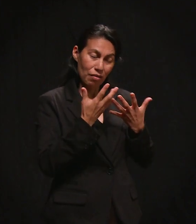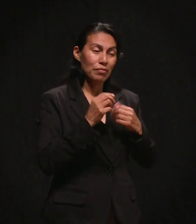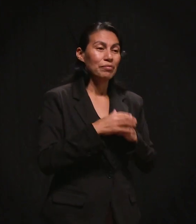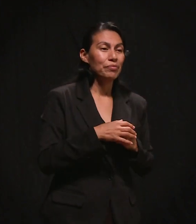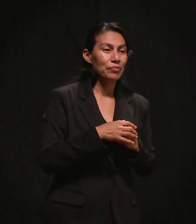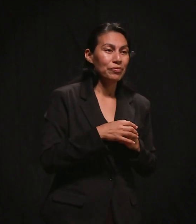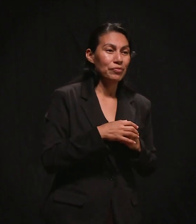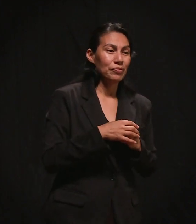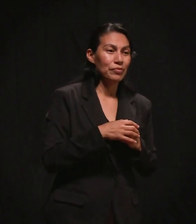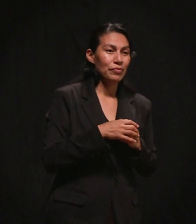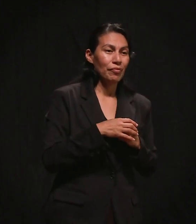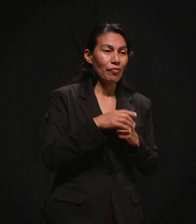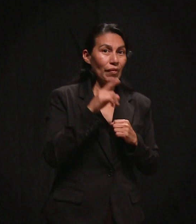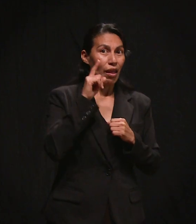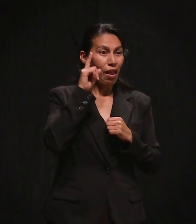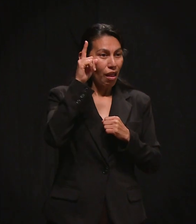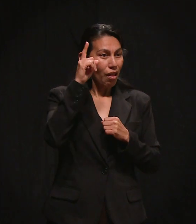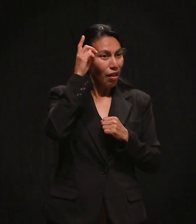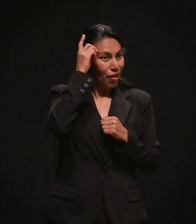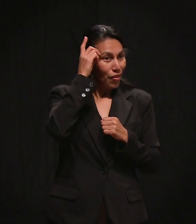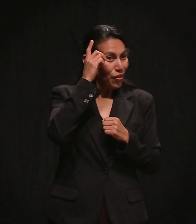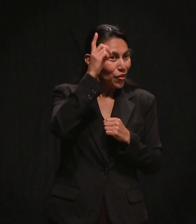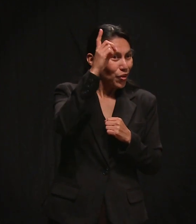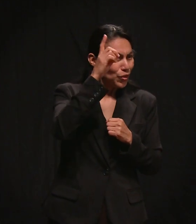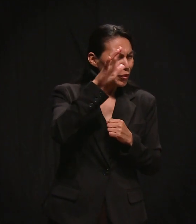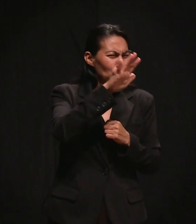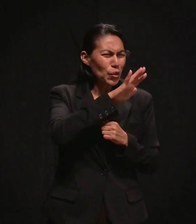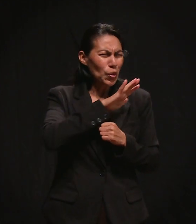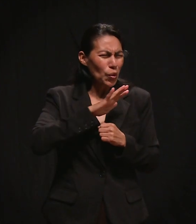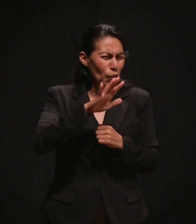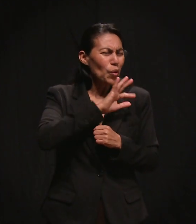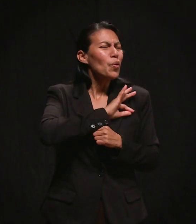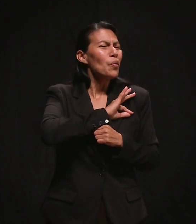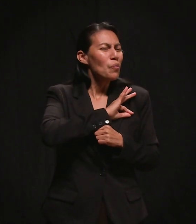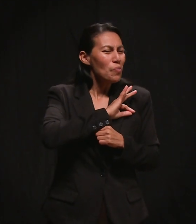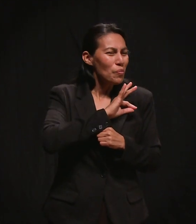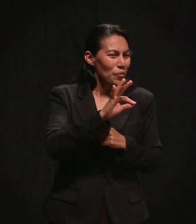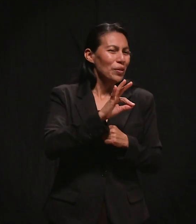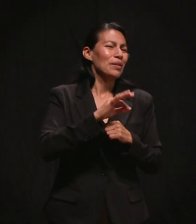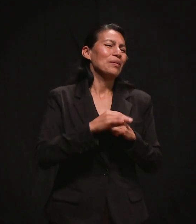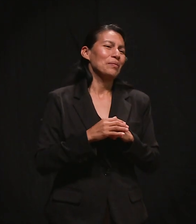puesto que Él es el Dios de lo imposible. Y